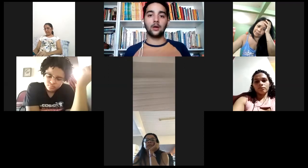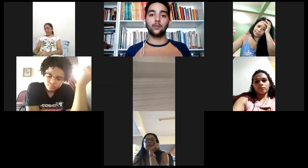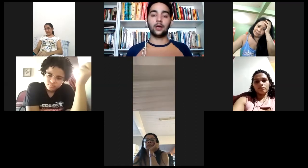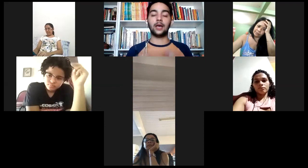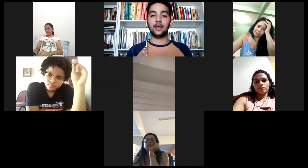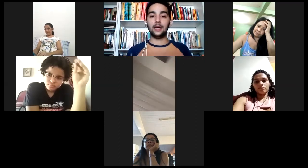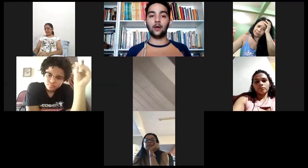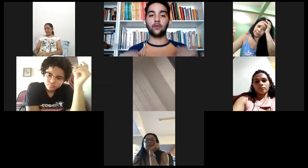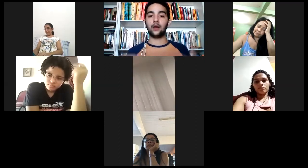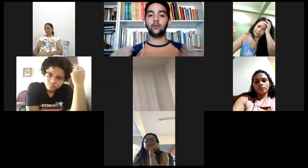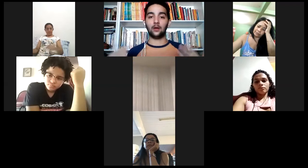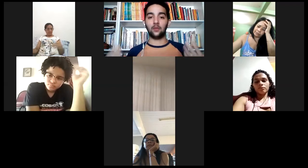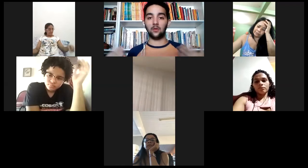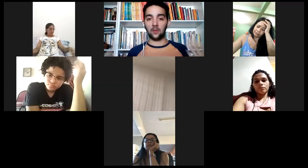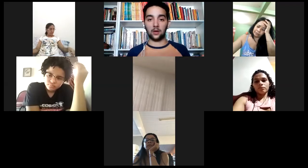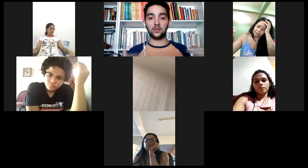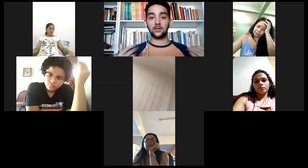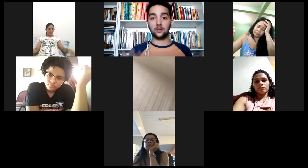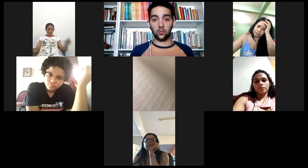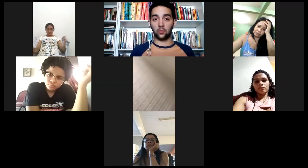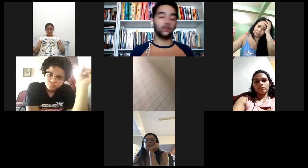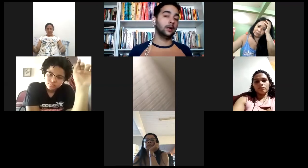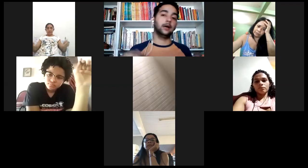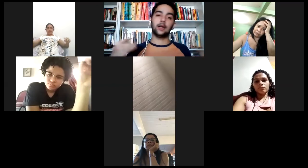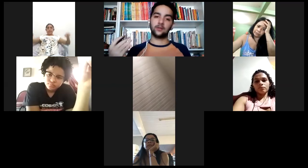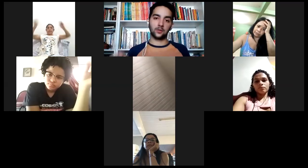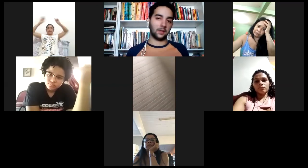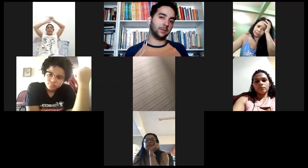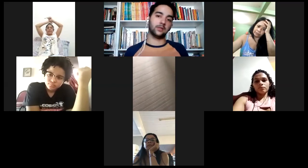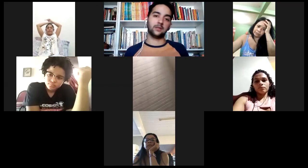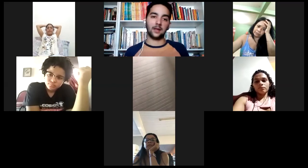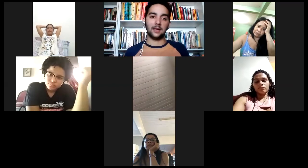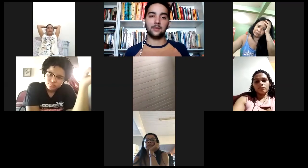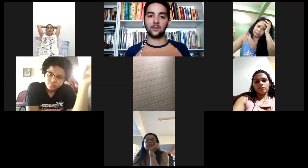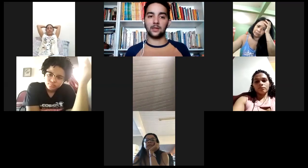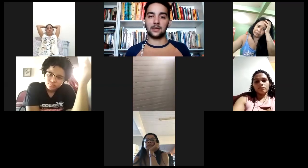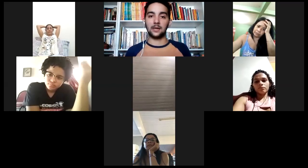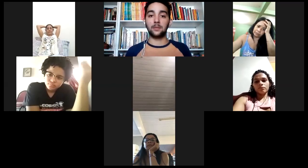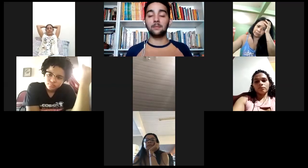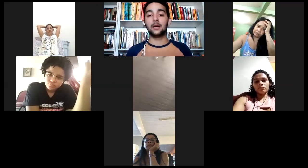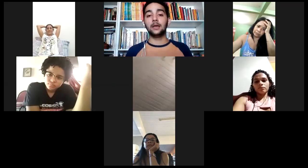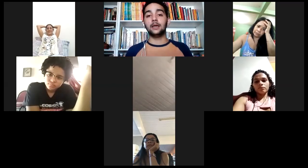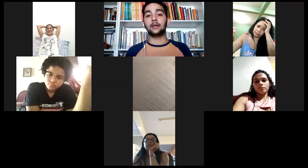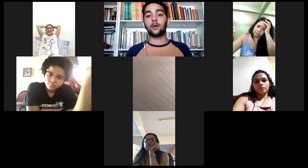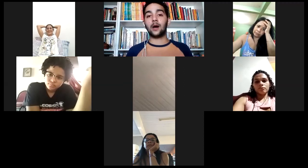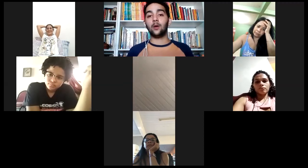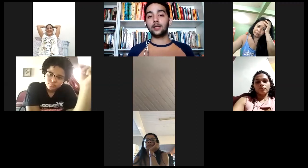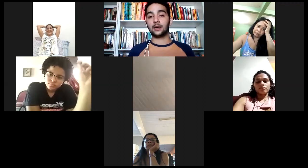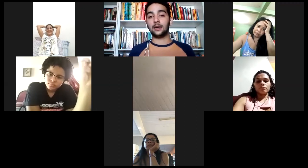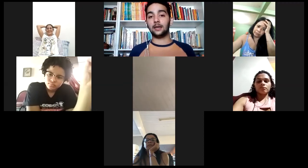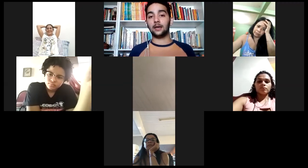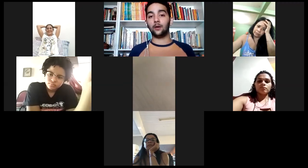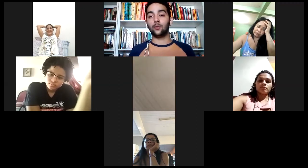fechado, porque aqui eu falo, vocês escutam, e às vezes eu peço para vocês falarem, mas não é sempre. Então a